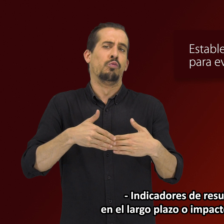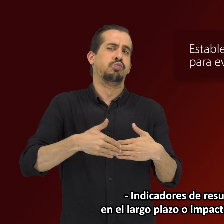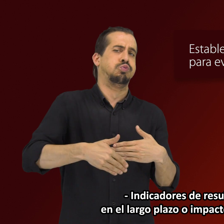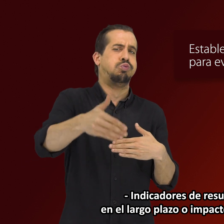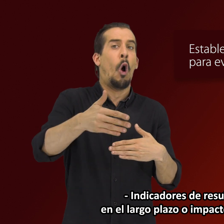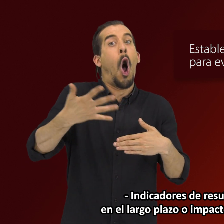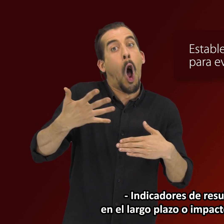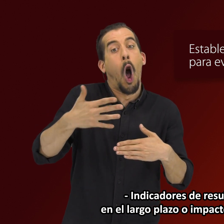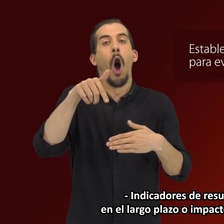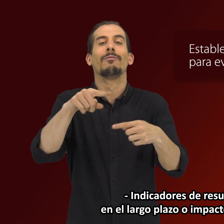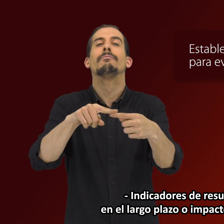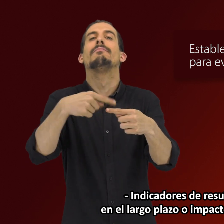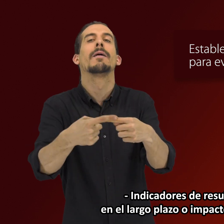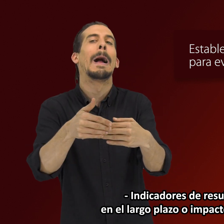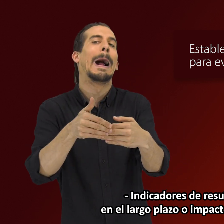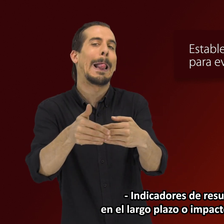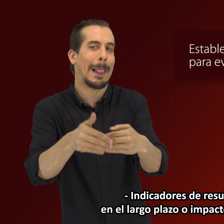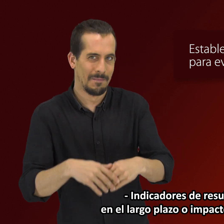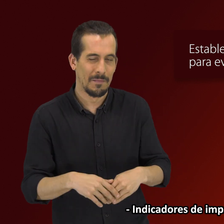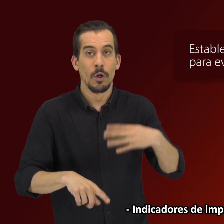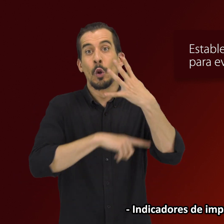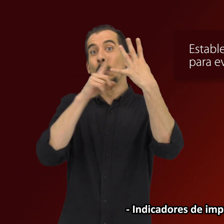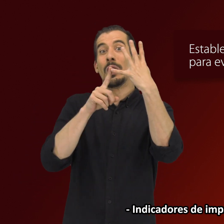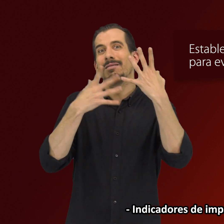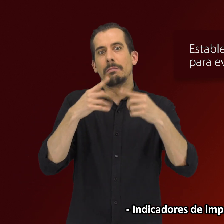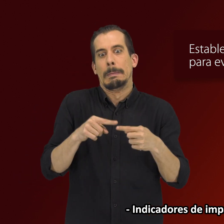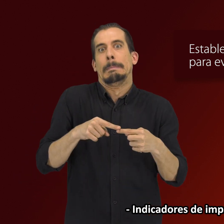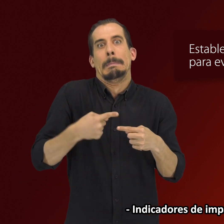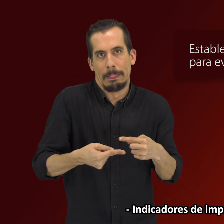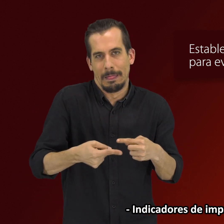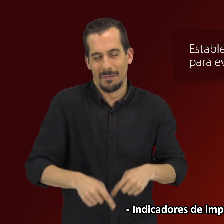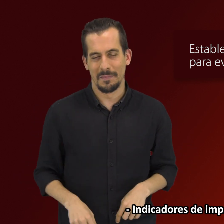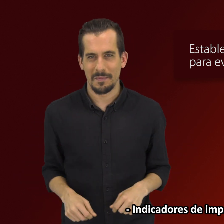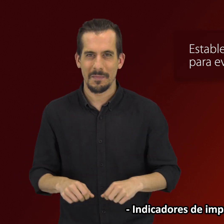resultado en el largo plazo o impacto cercano, indicadores de impacto.